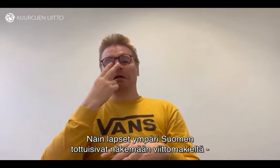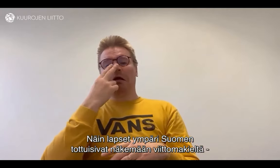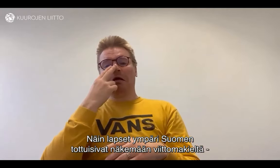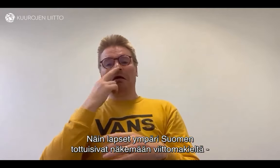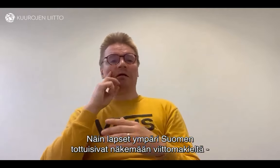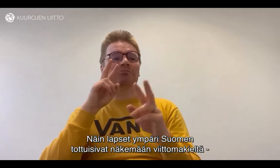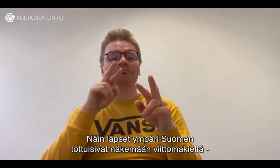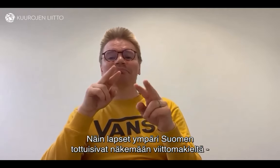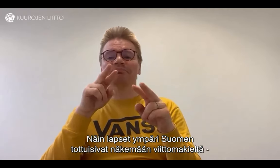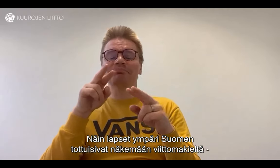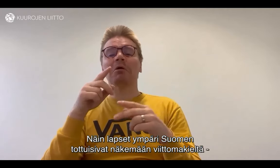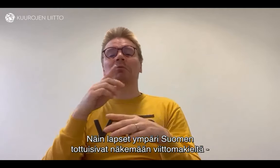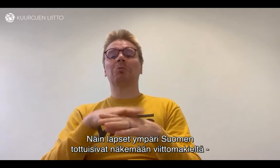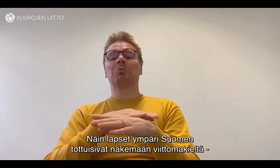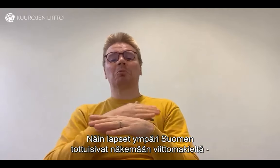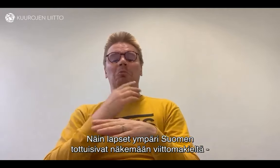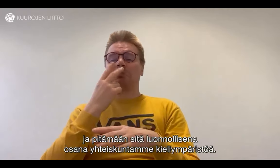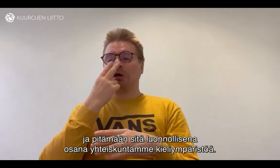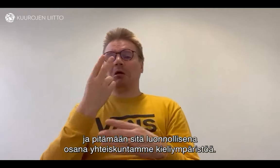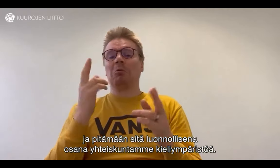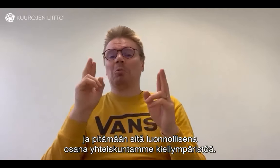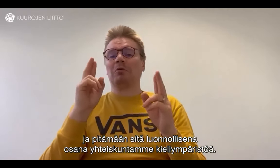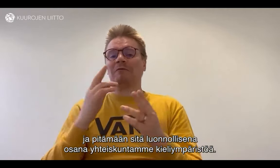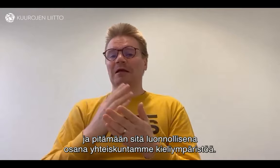Näin lapset ympäri Suomen tottuisivat näkemään viittomakieltä